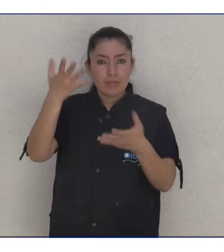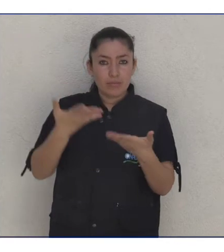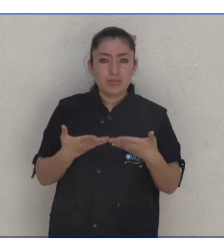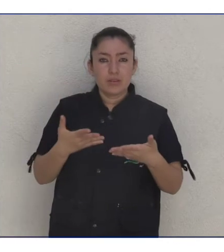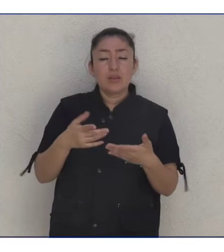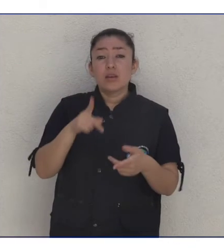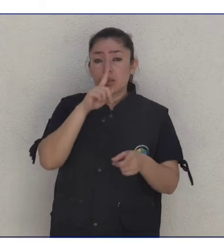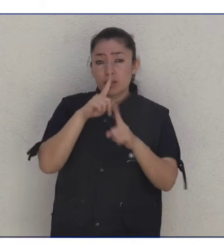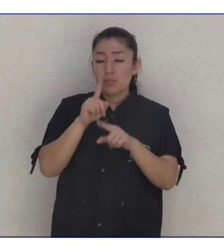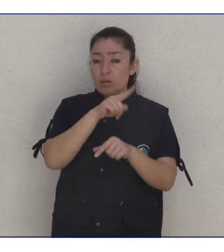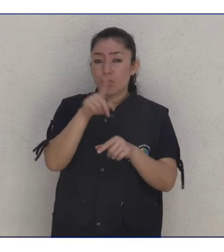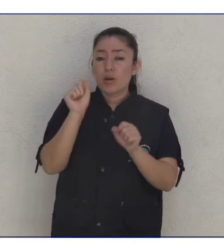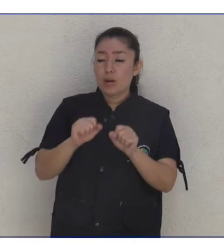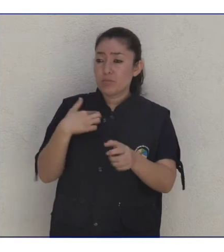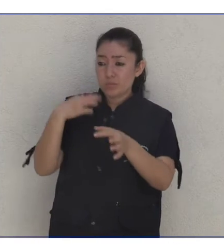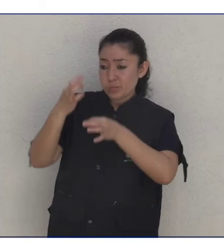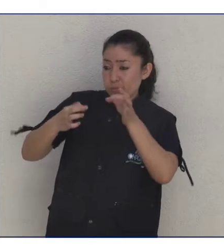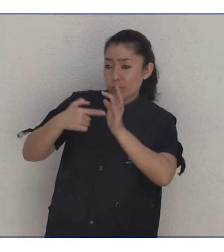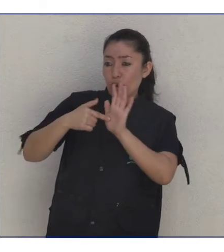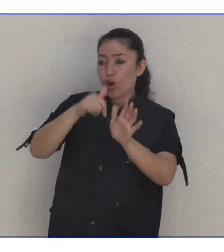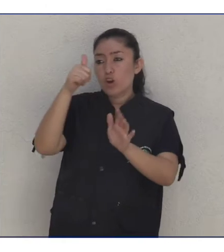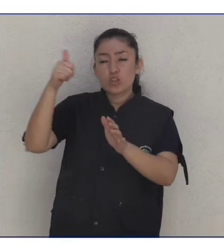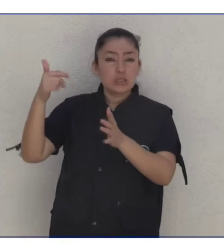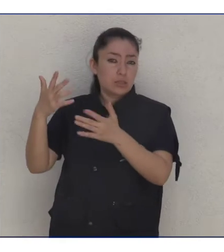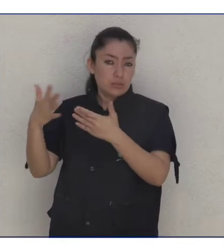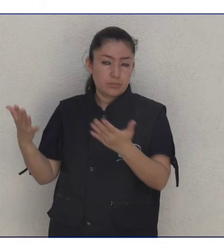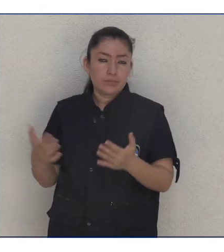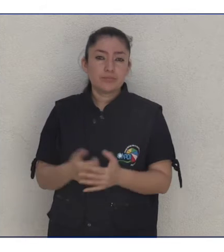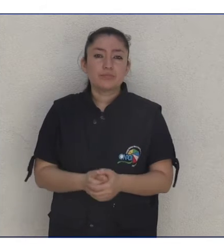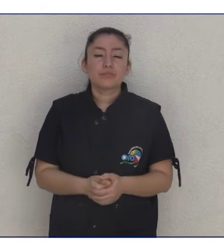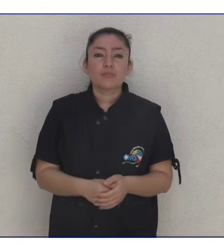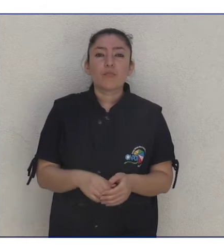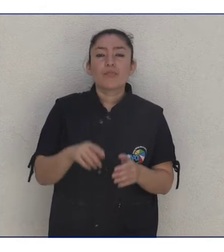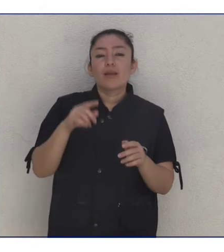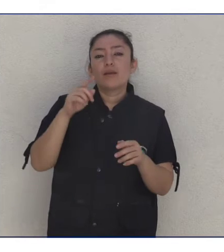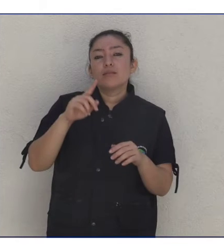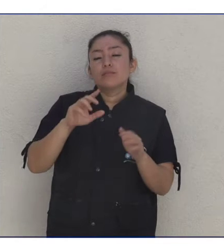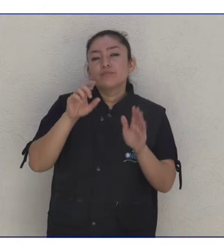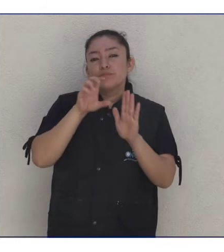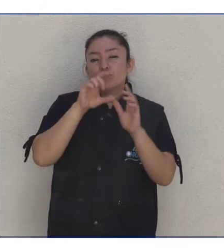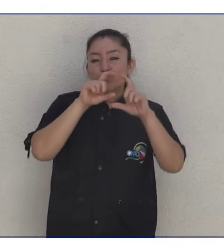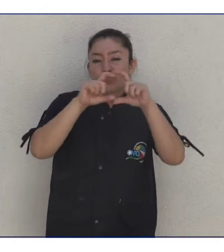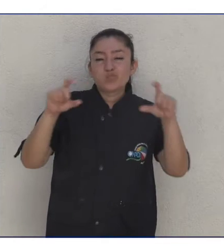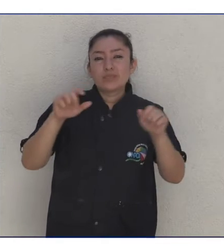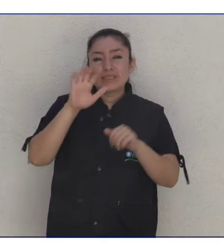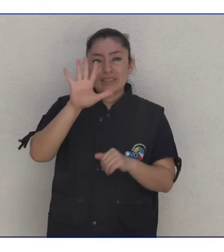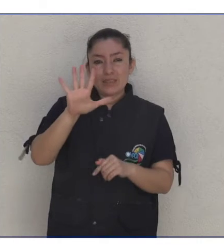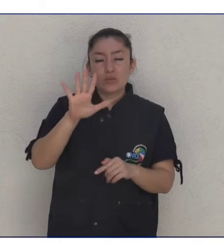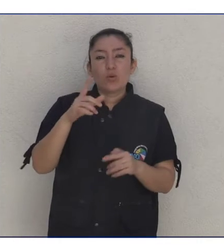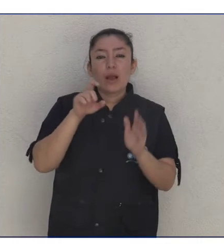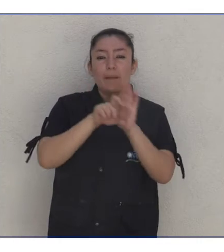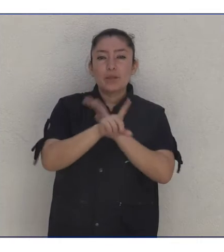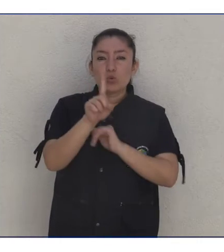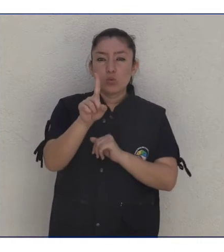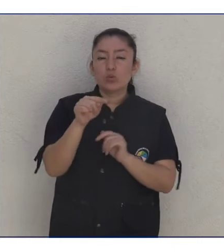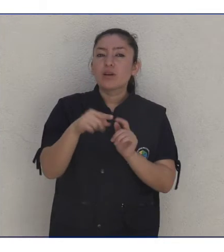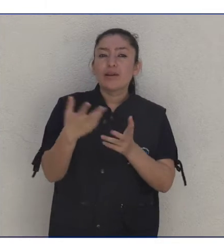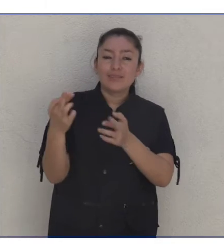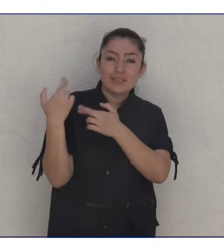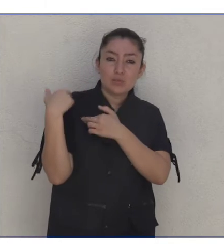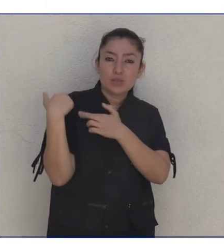sin perjuicio de las acciones legales de otra índole. Título V. Capítulo único. Responsabilidades